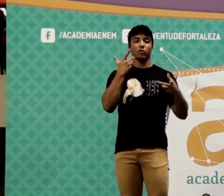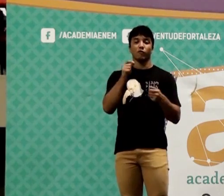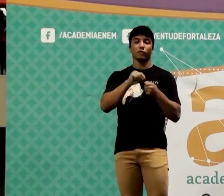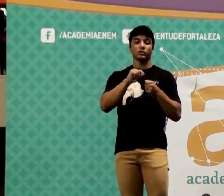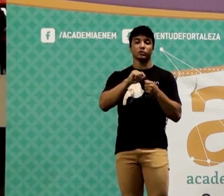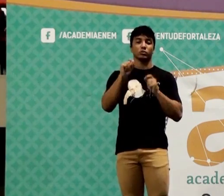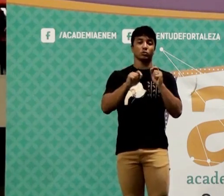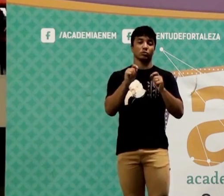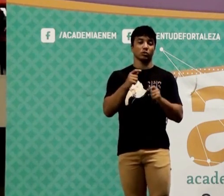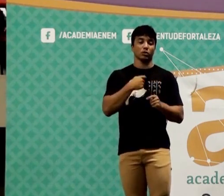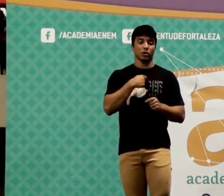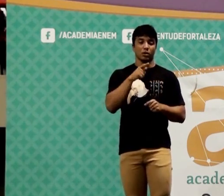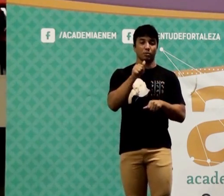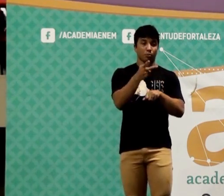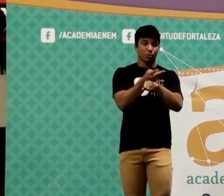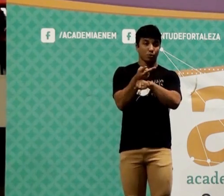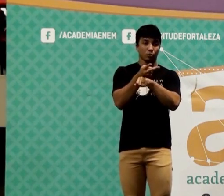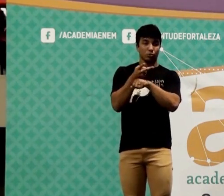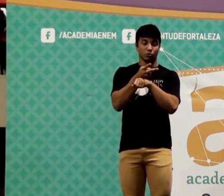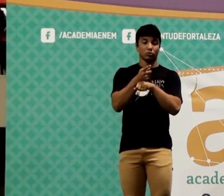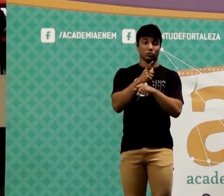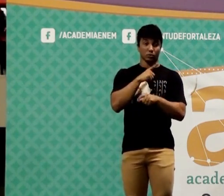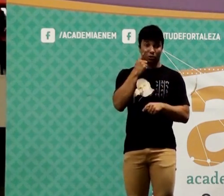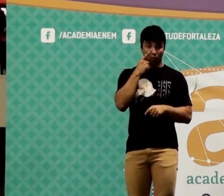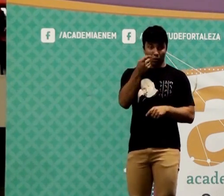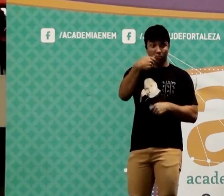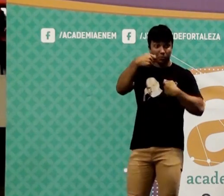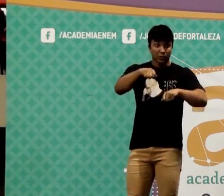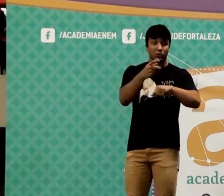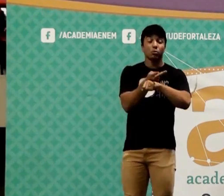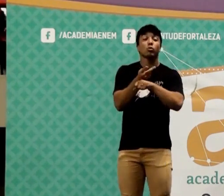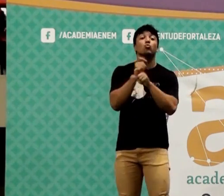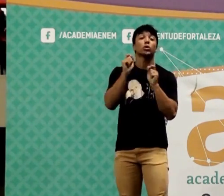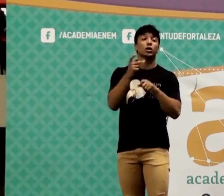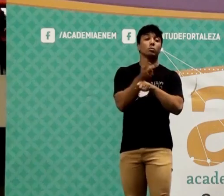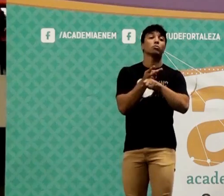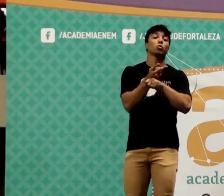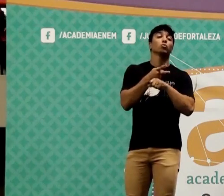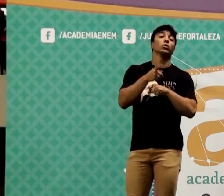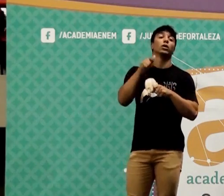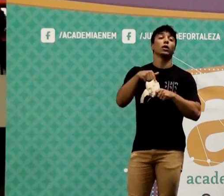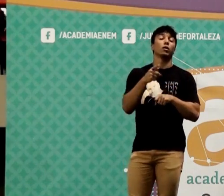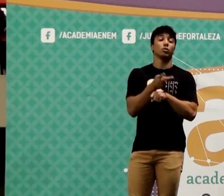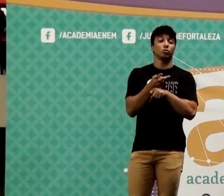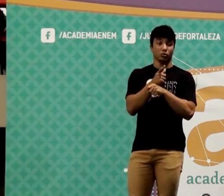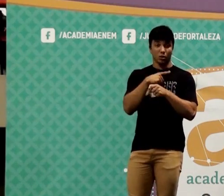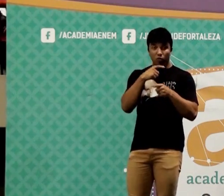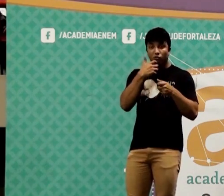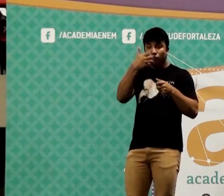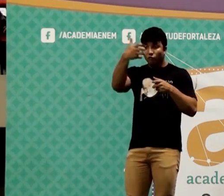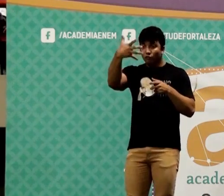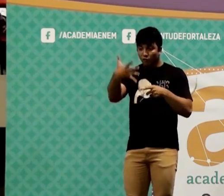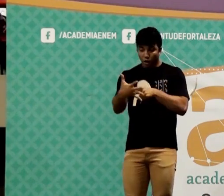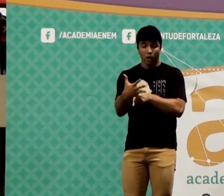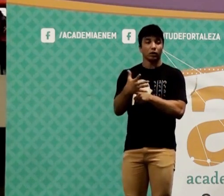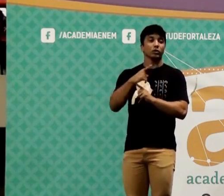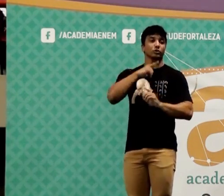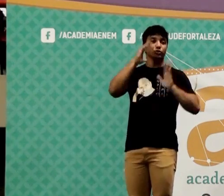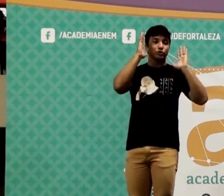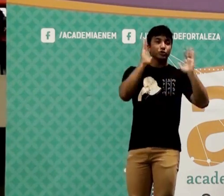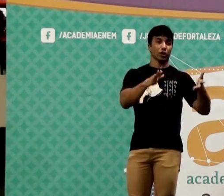antes. Beleza? Tranquilo? Foi isso que ele disse, ó. Assim, desde o Renascimento,